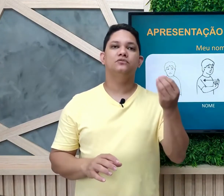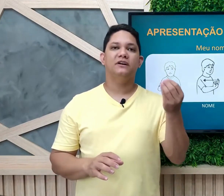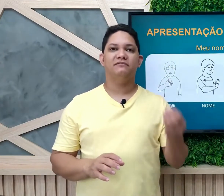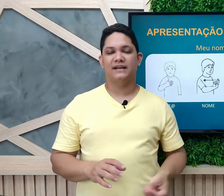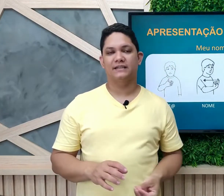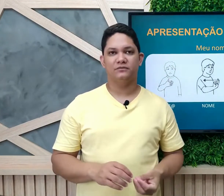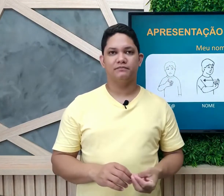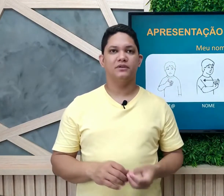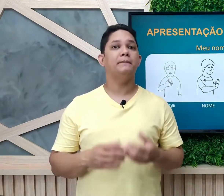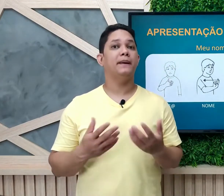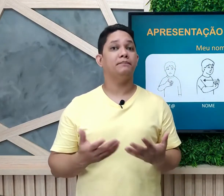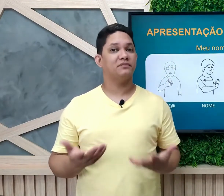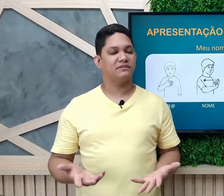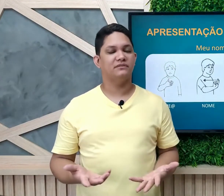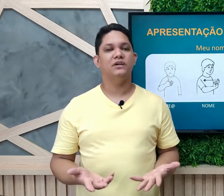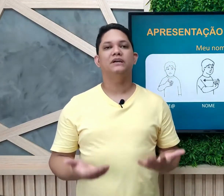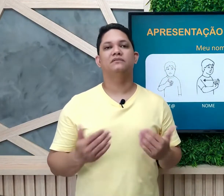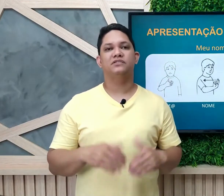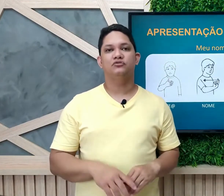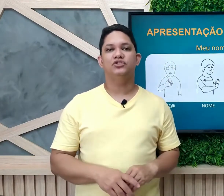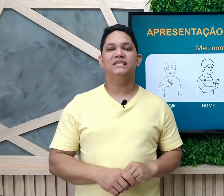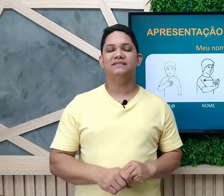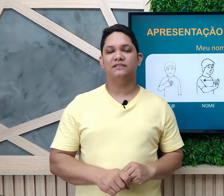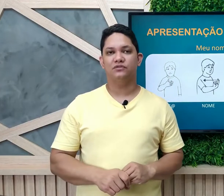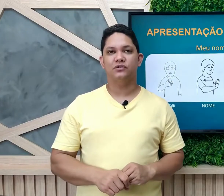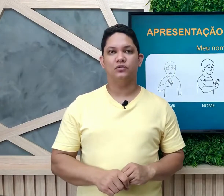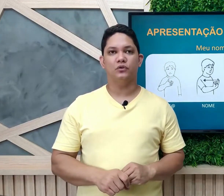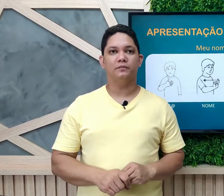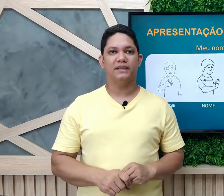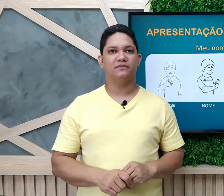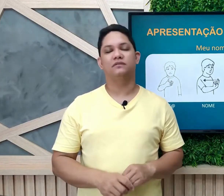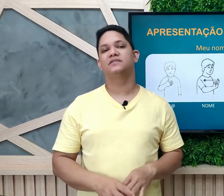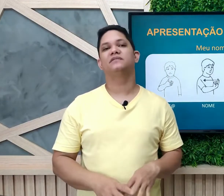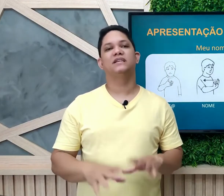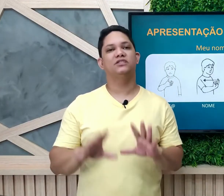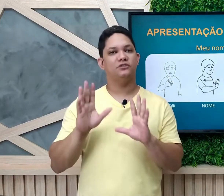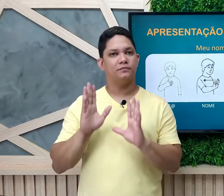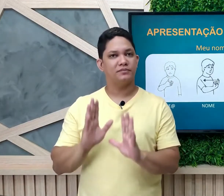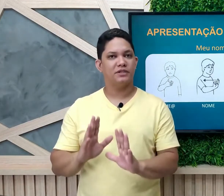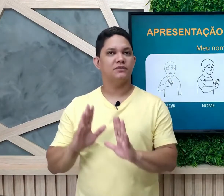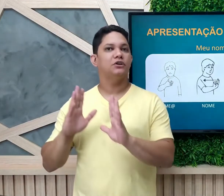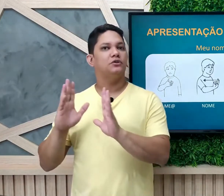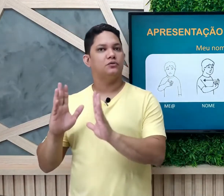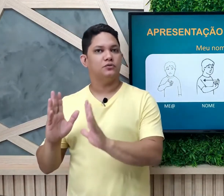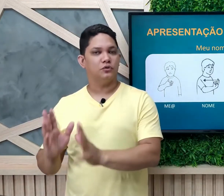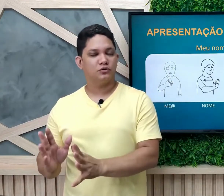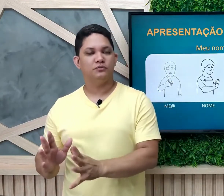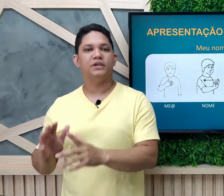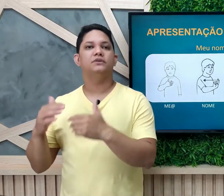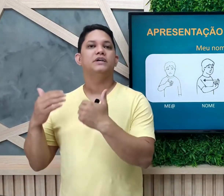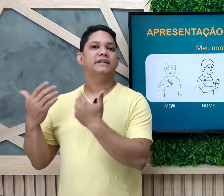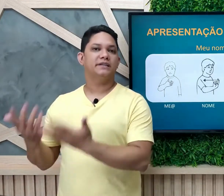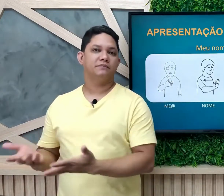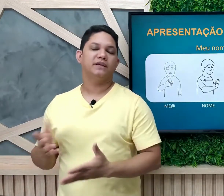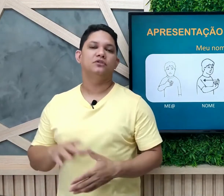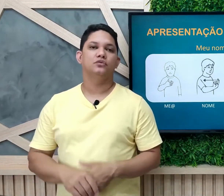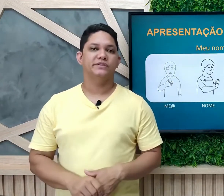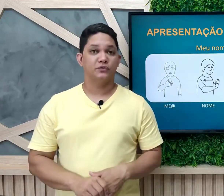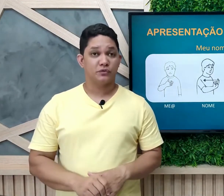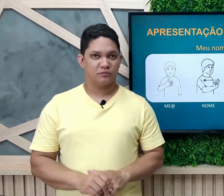uma vaga de emprego, é bem provável que você utilize, então, o seu nome completo. Então, você vai ter que dizer o primeiro, o nome do meio e também o seu